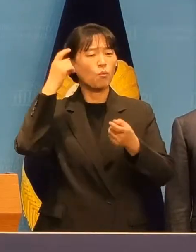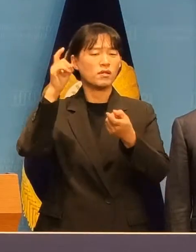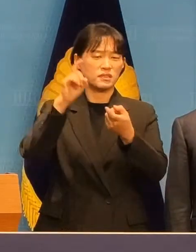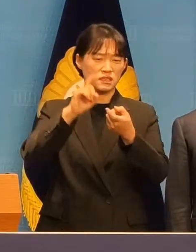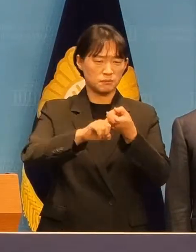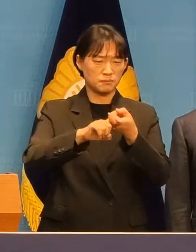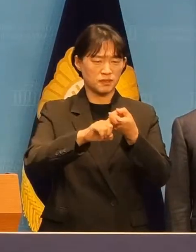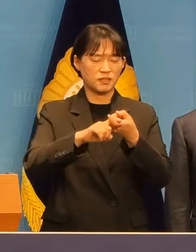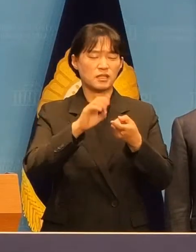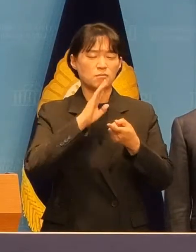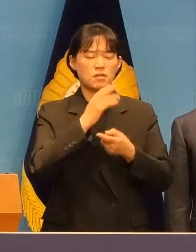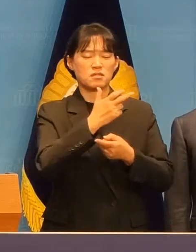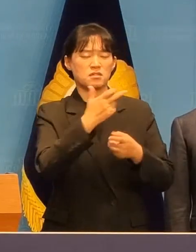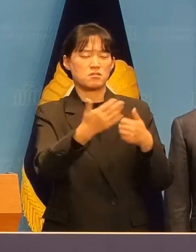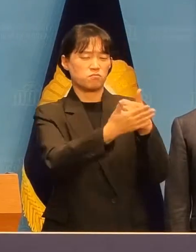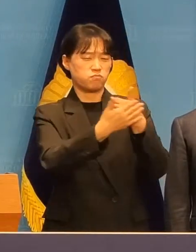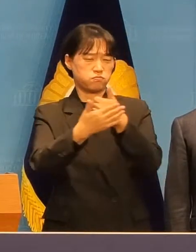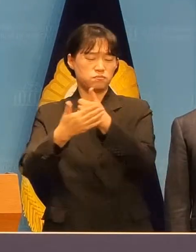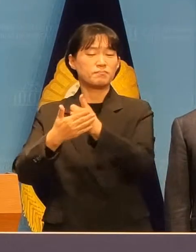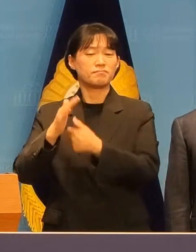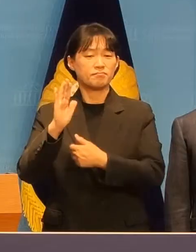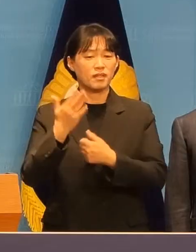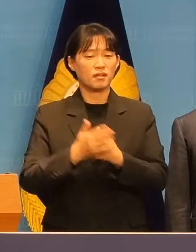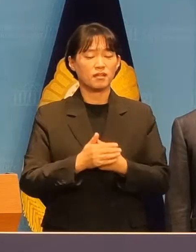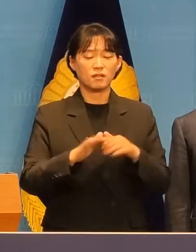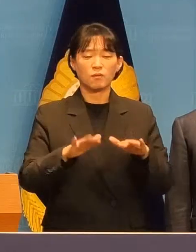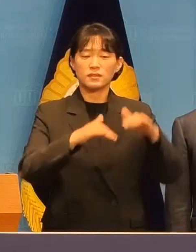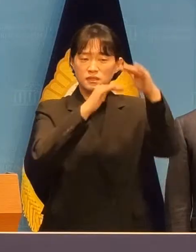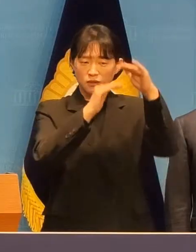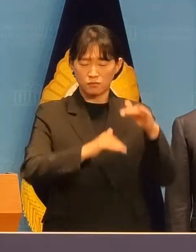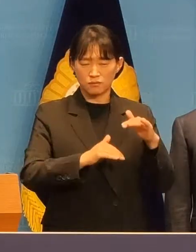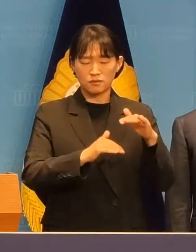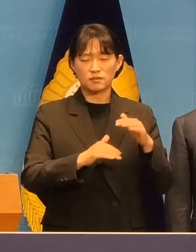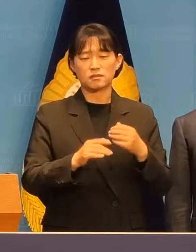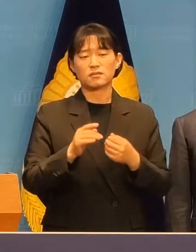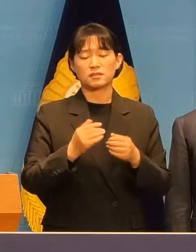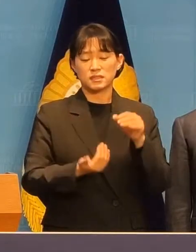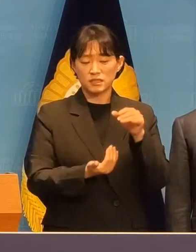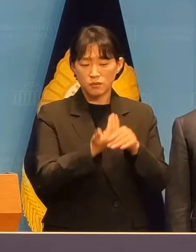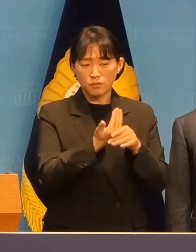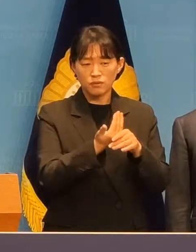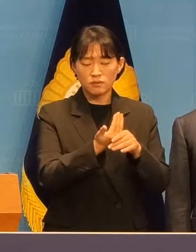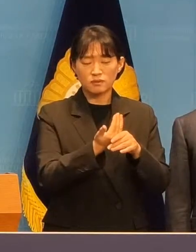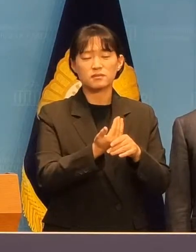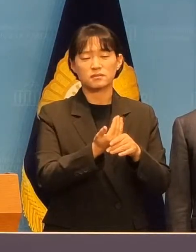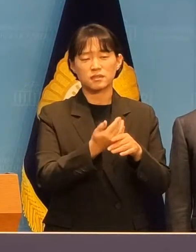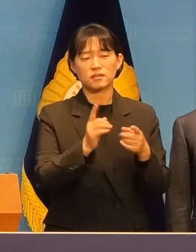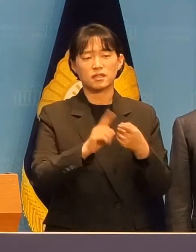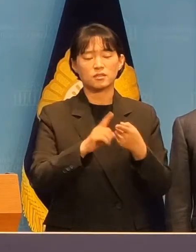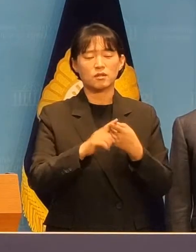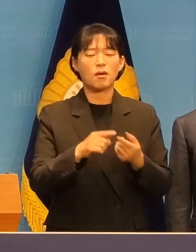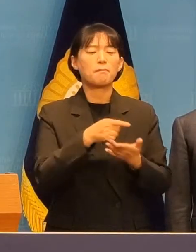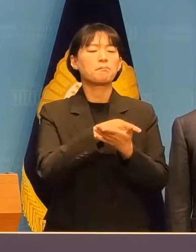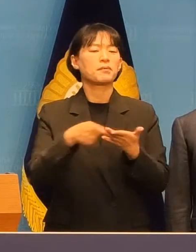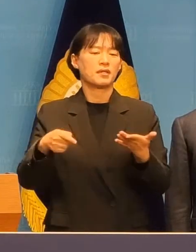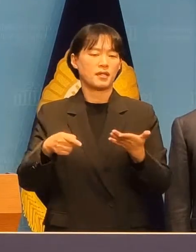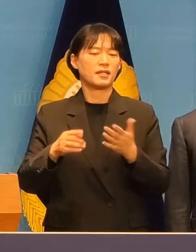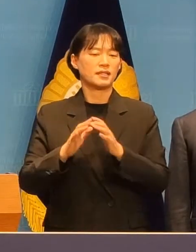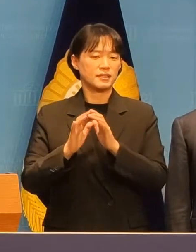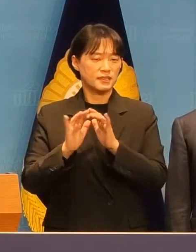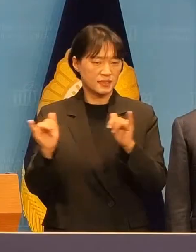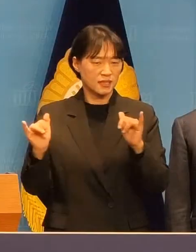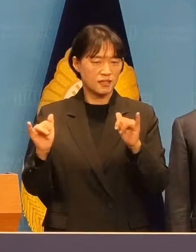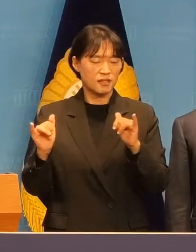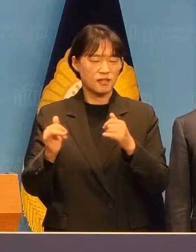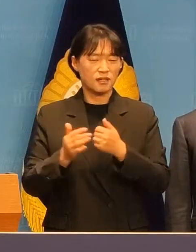이분들에게 큰 응원이 될 것입니다. 먼저 이 사건의 개요를 피해 당사자인 최익준